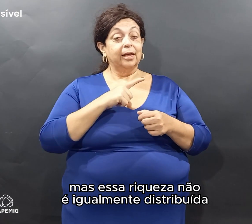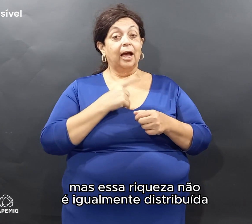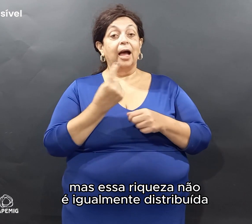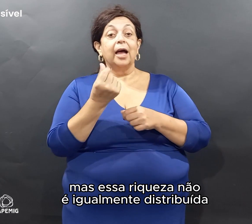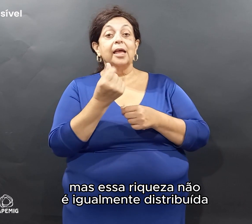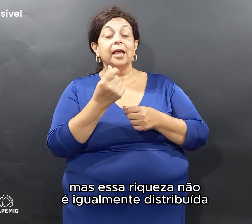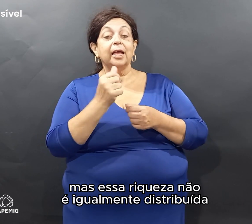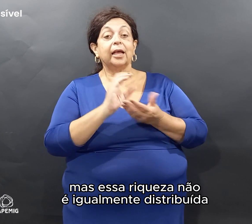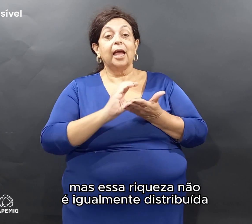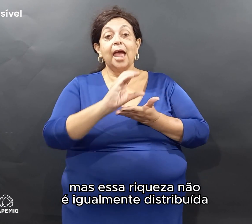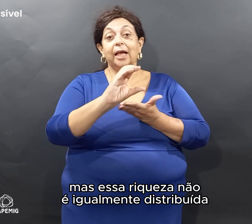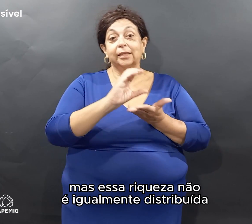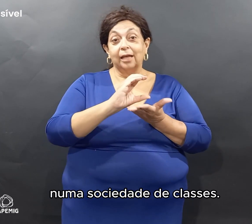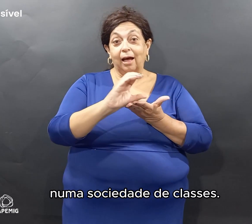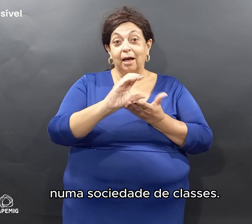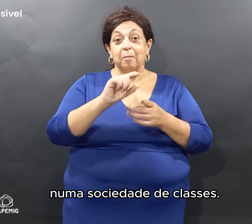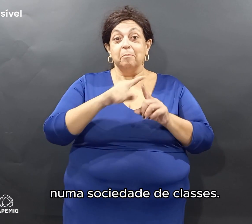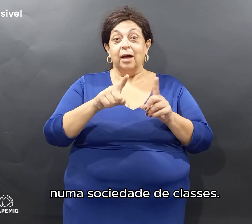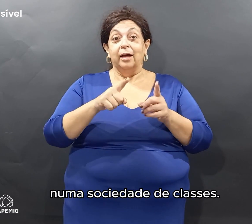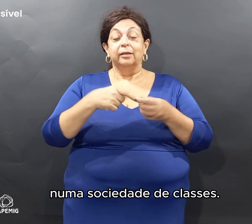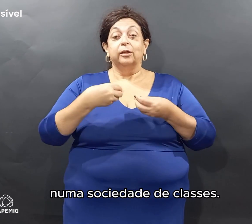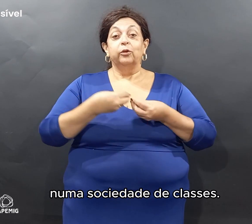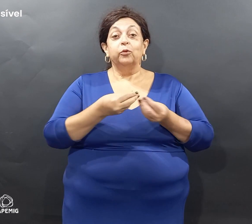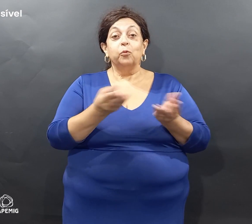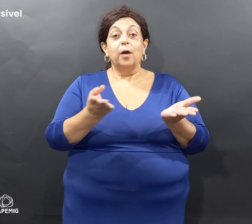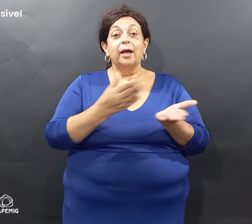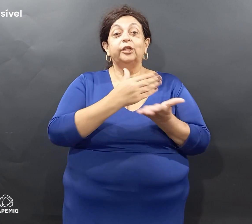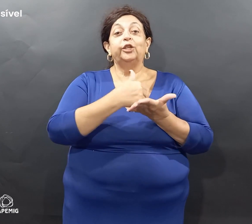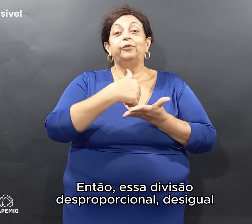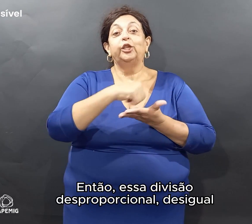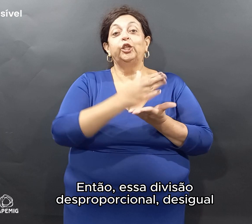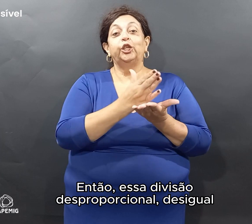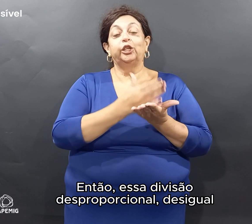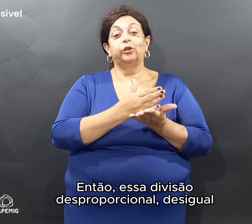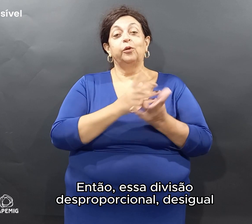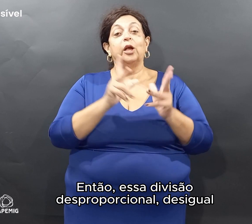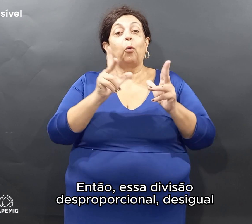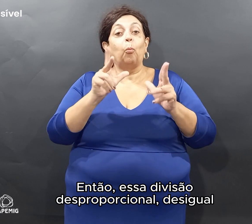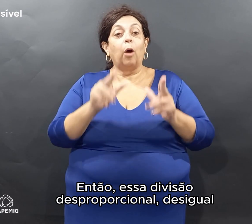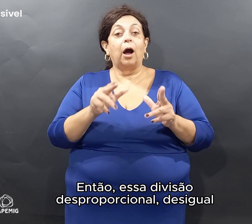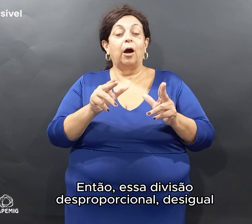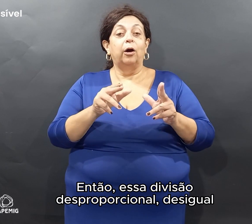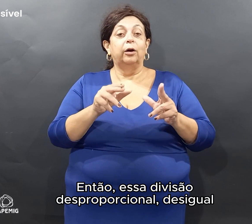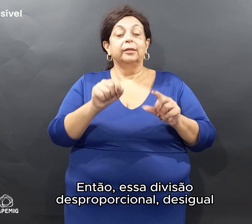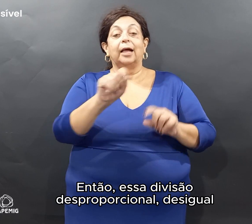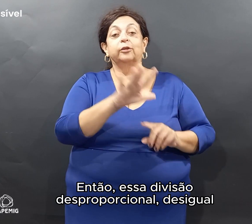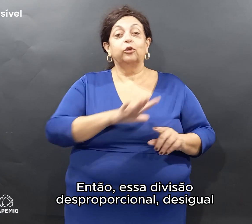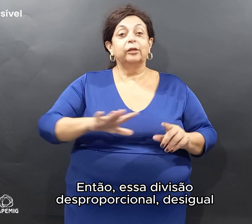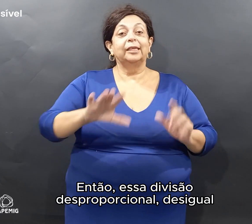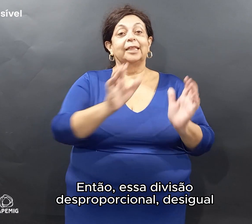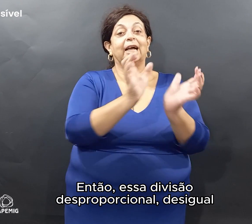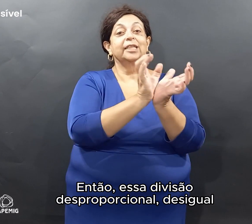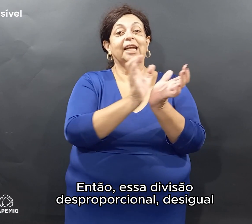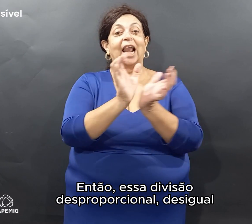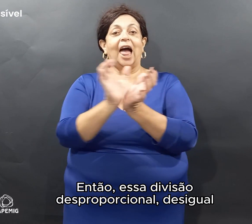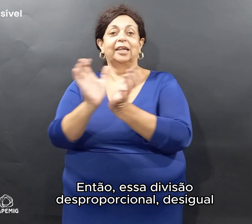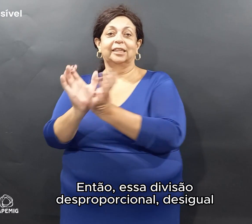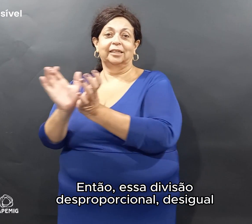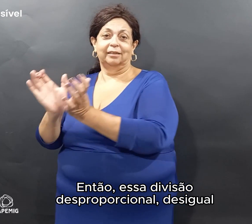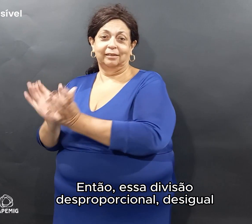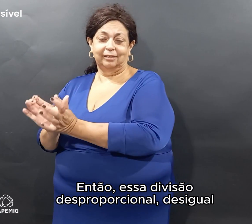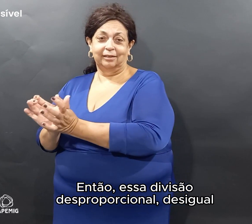ela não é igualmente distribuída numa sociedade de classes. Então, essa divisão